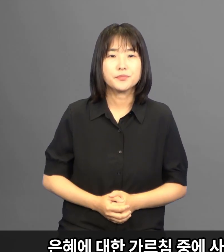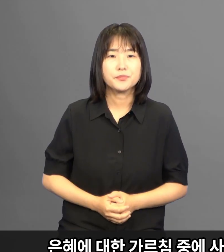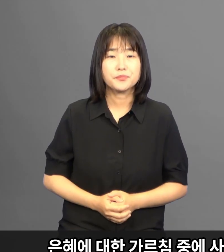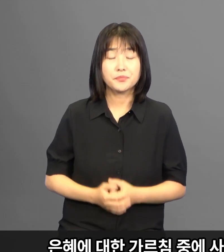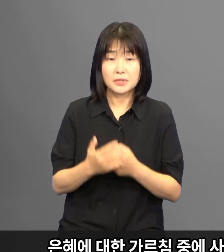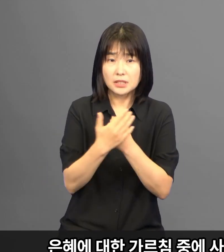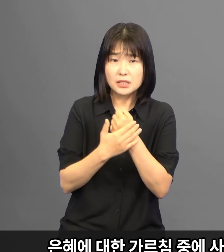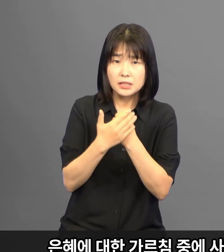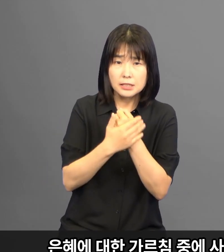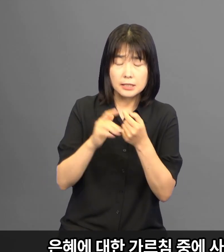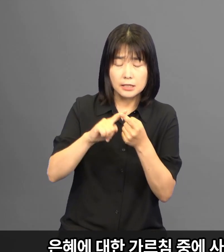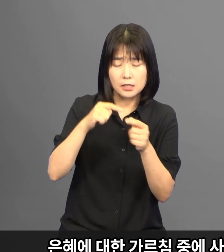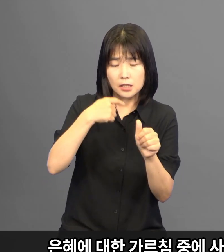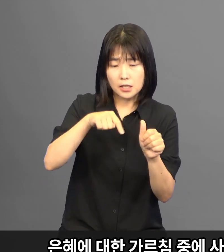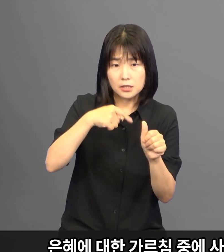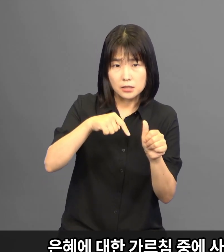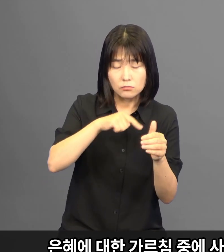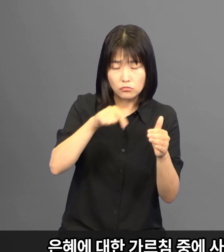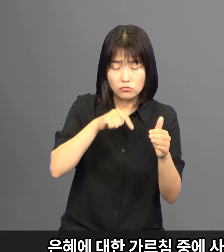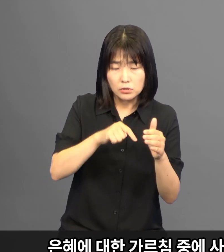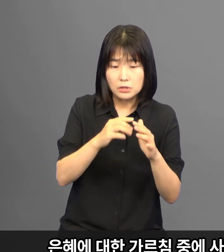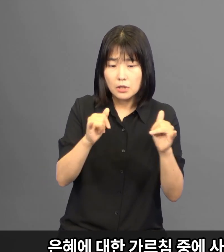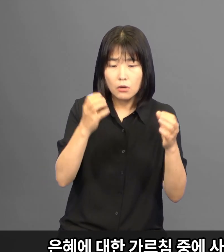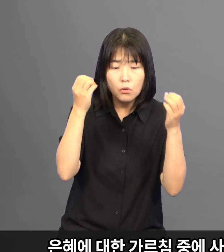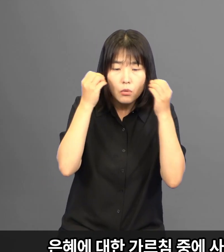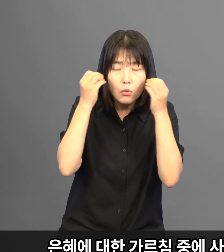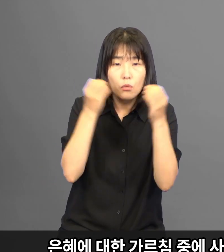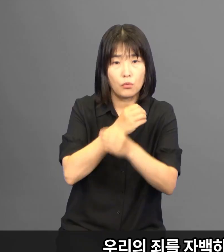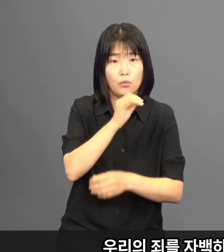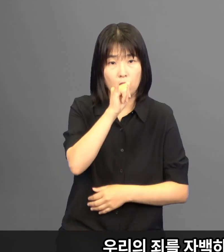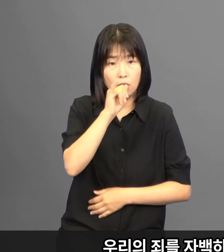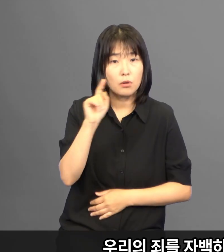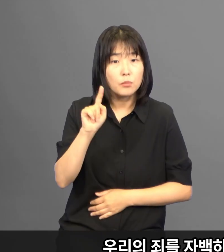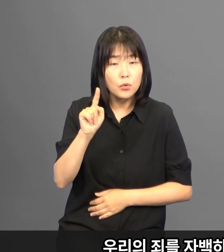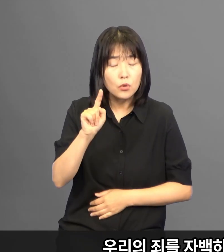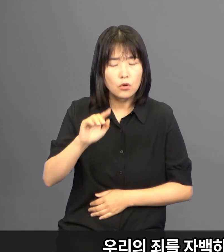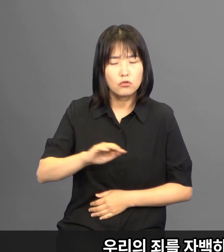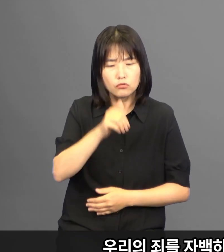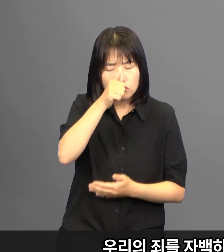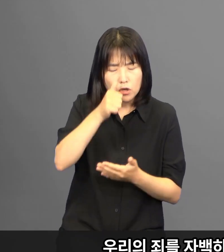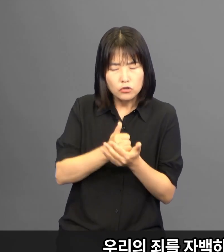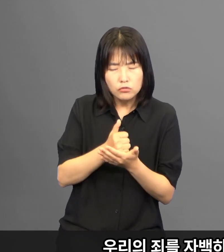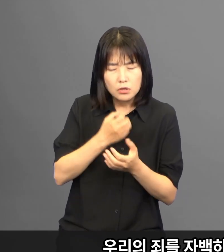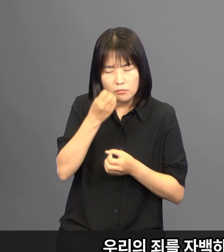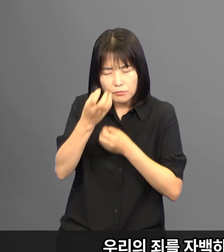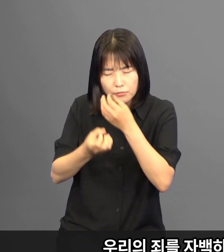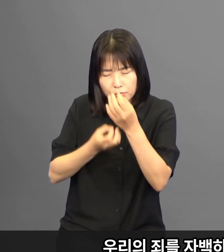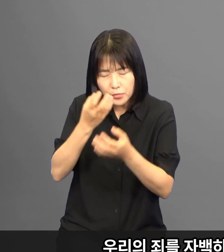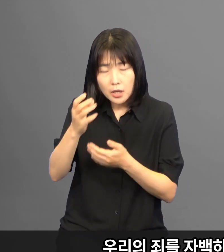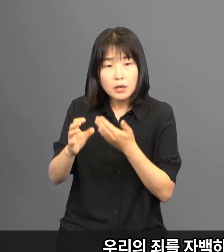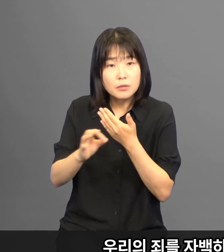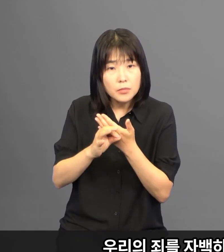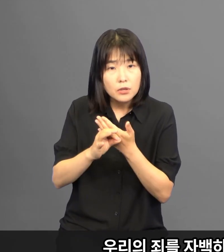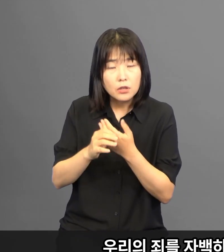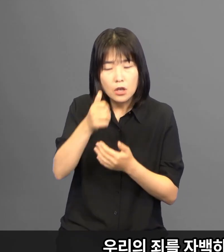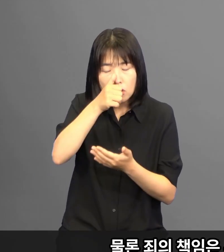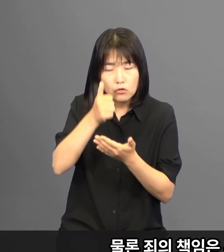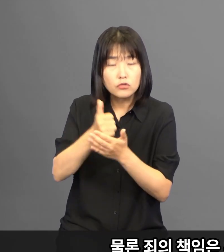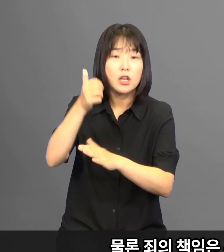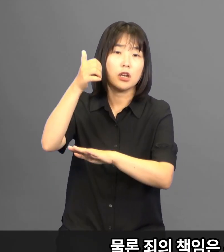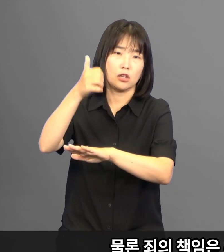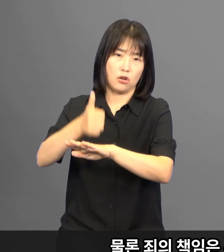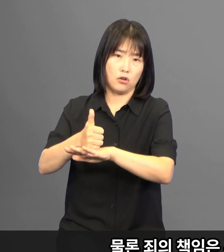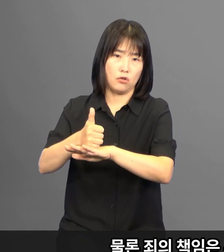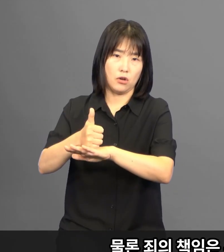대한 가르침 중에 사람들이 오해하는 것이 하나 있는데, 우리의 죄를 자백하고 용서하면 죄의 그 결과,